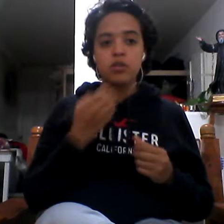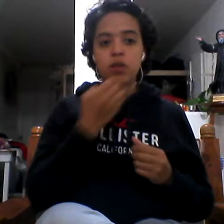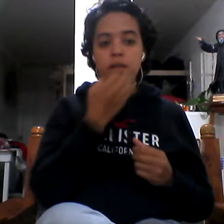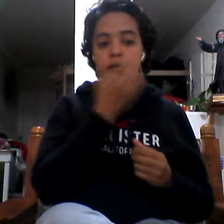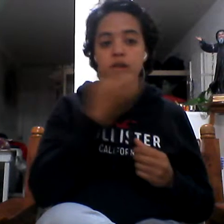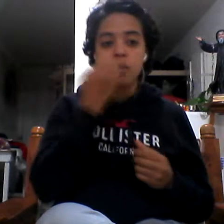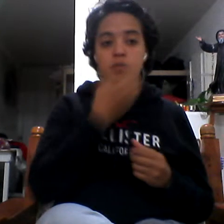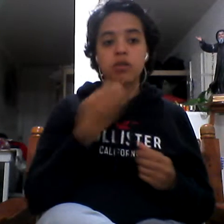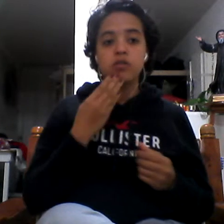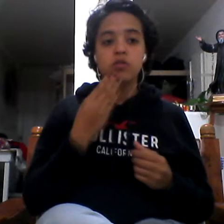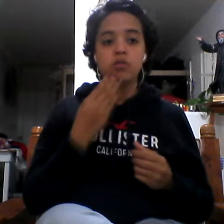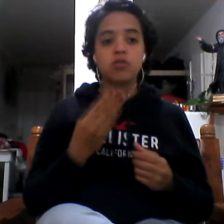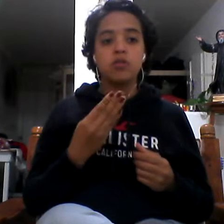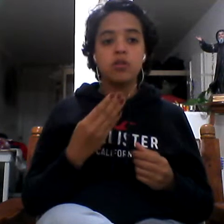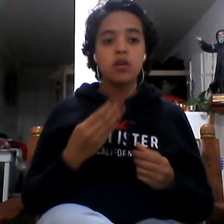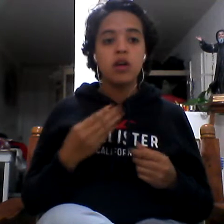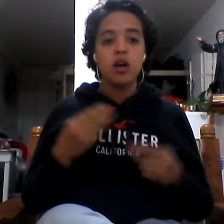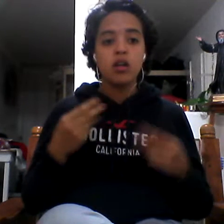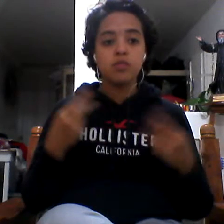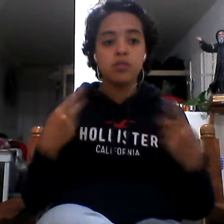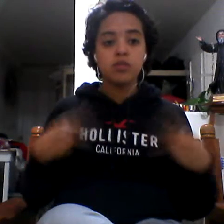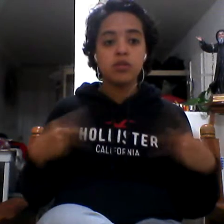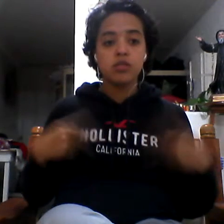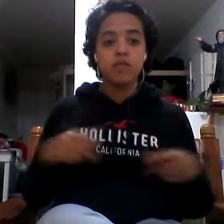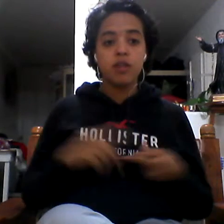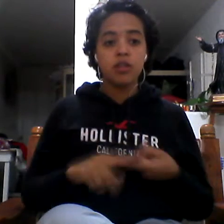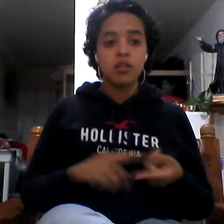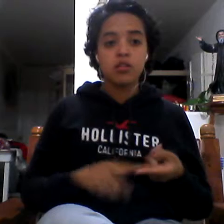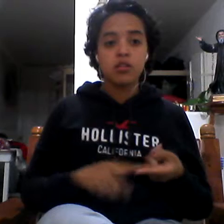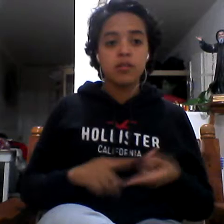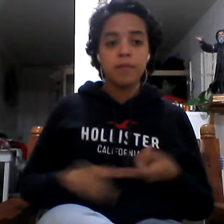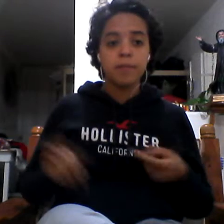una buena educación a las personas diferentes,